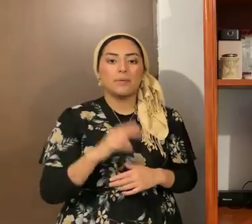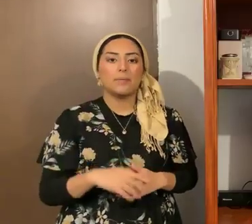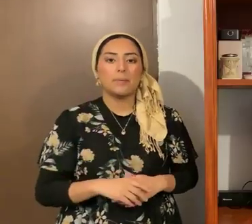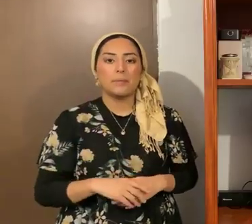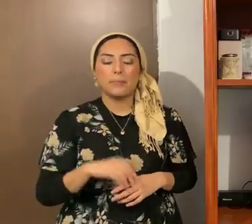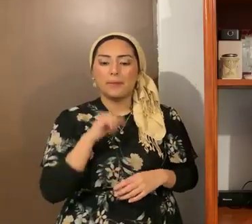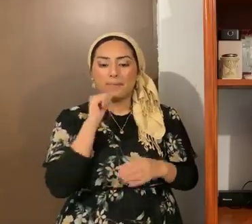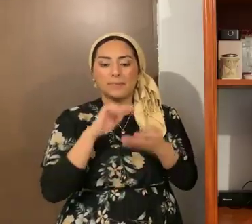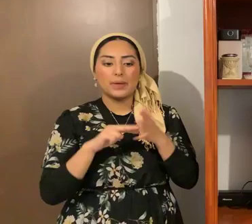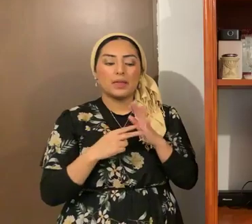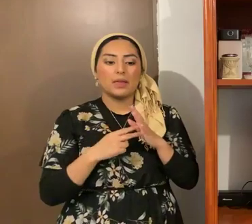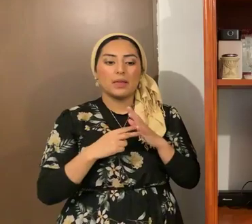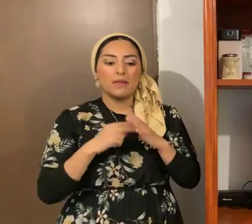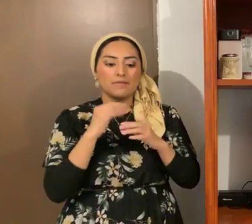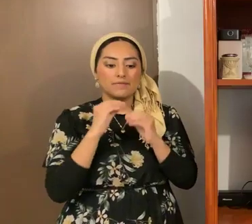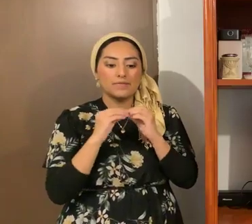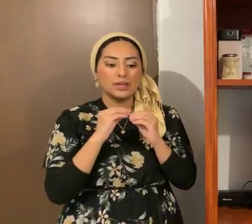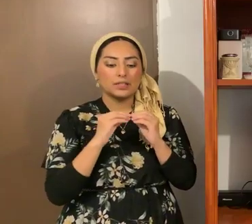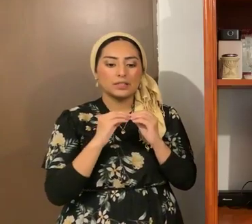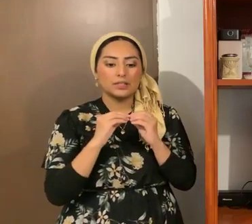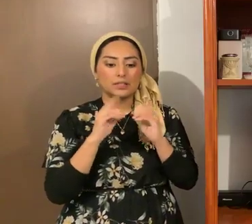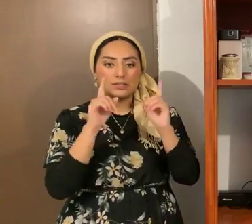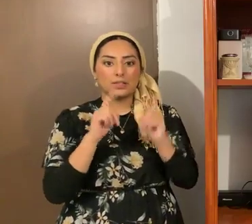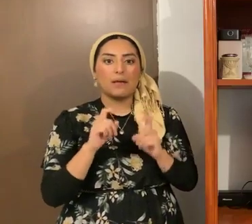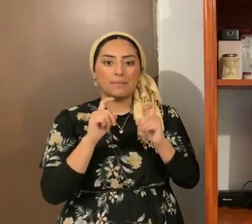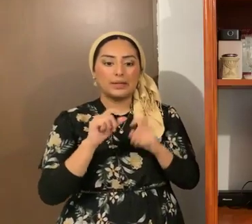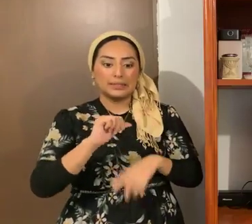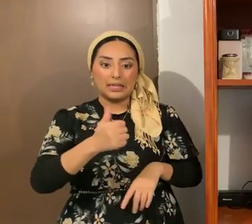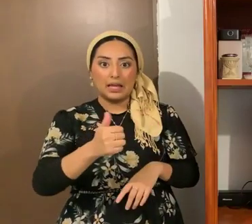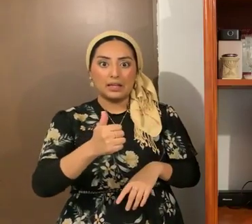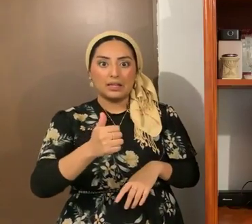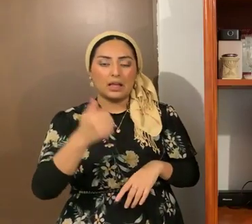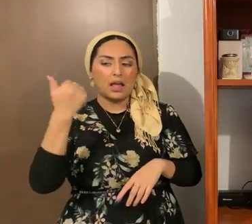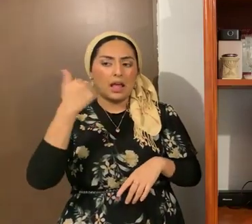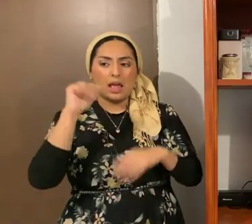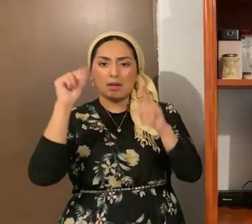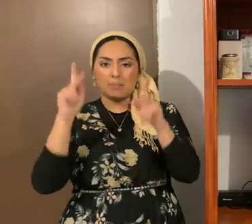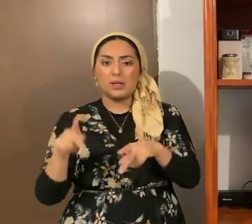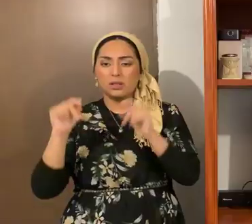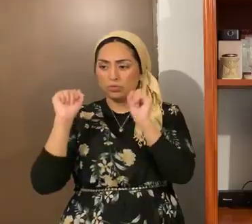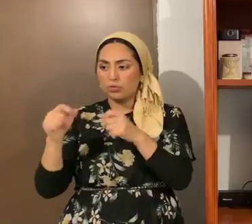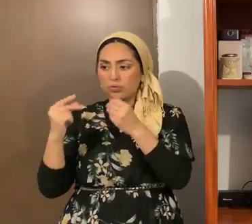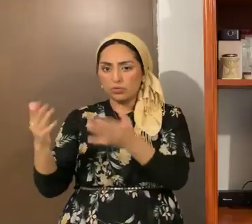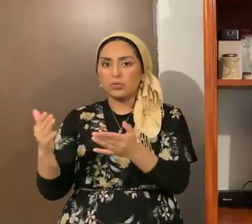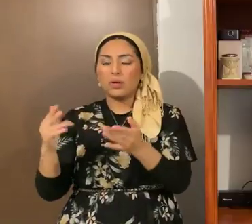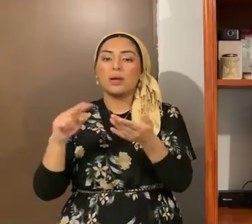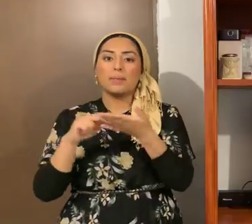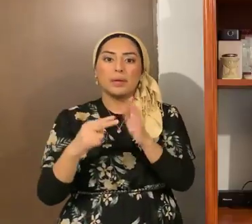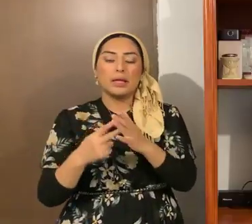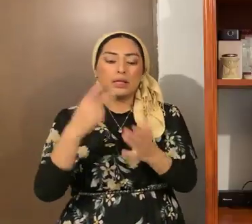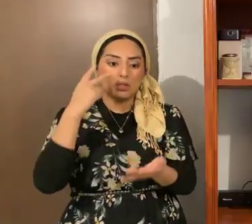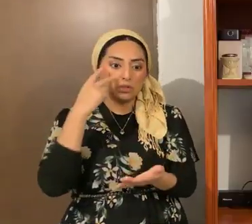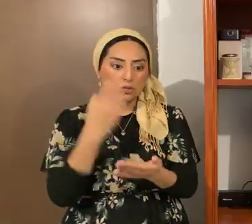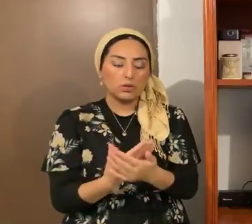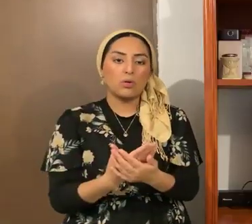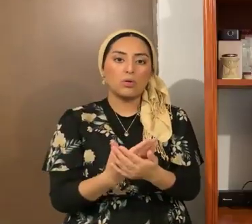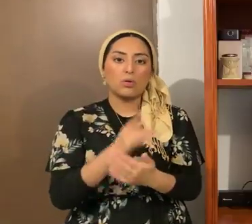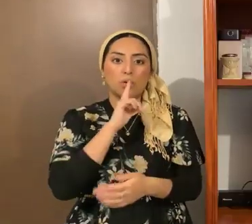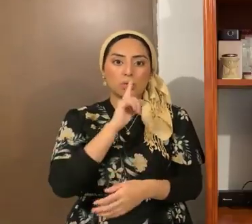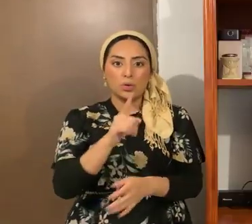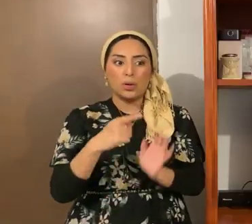se trata de resolver un examen y sacar 10. Eso lo puede hacer cualquiera. La cuestión es el testimonio que